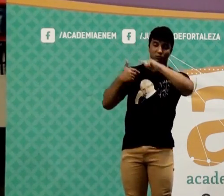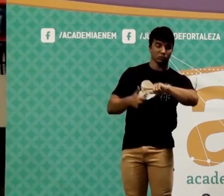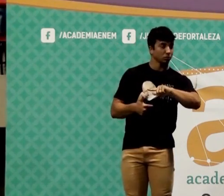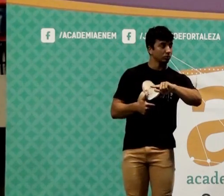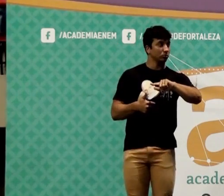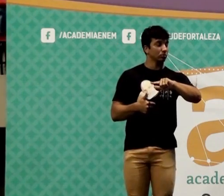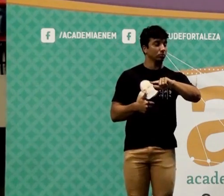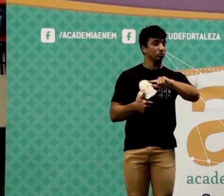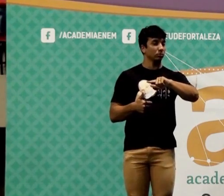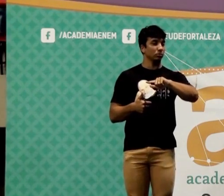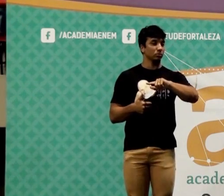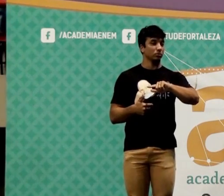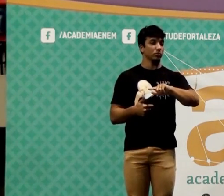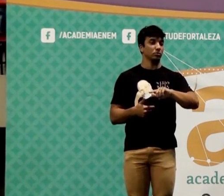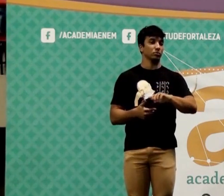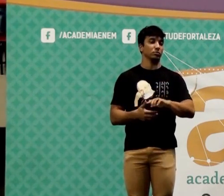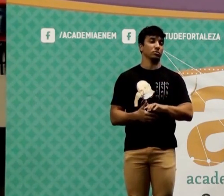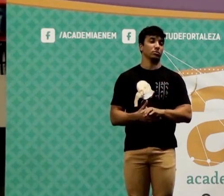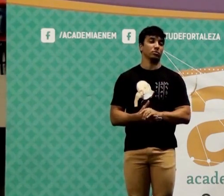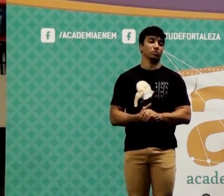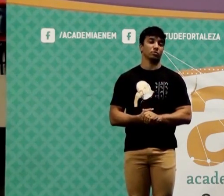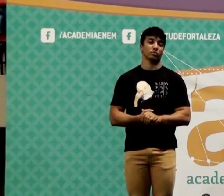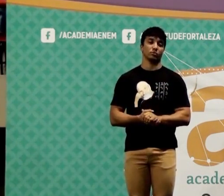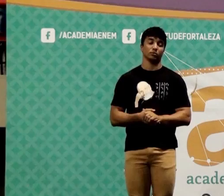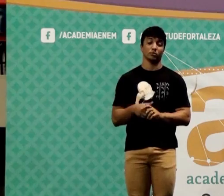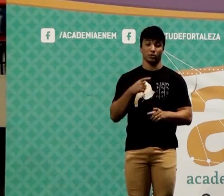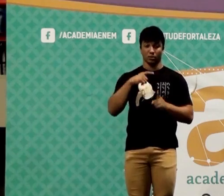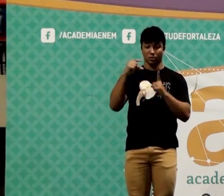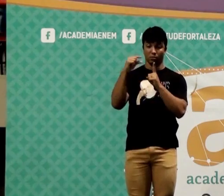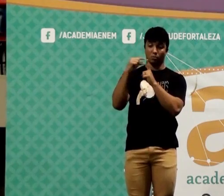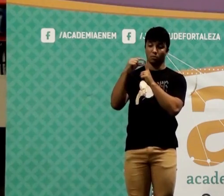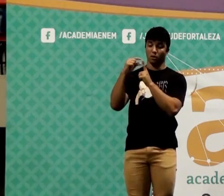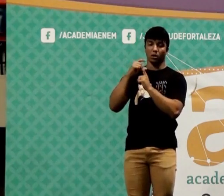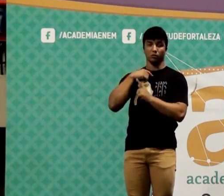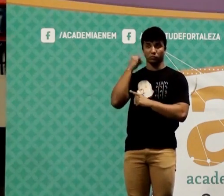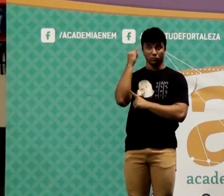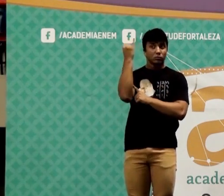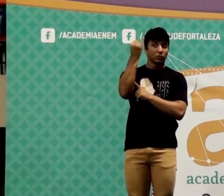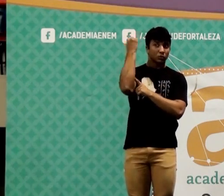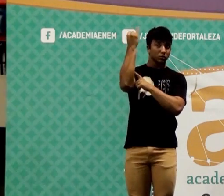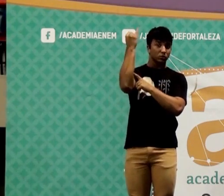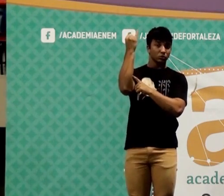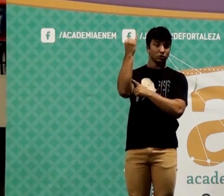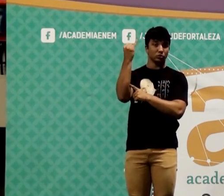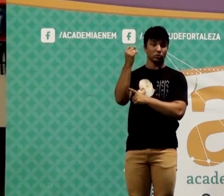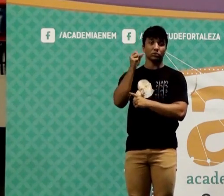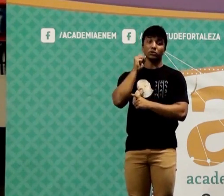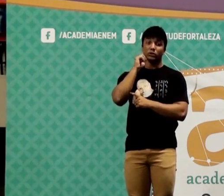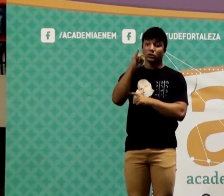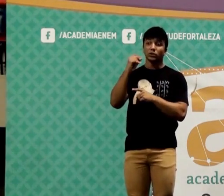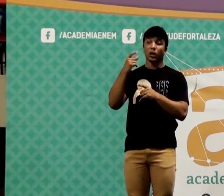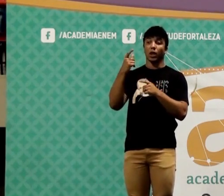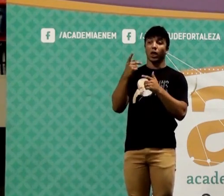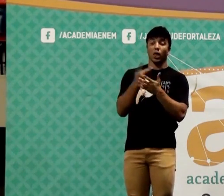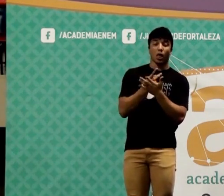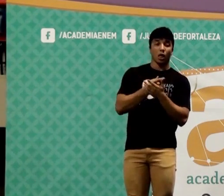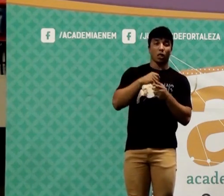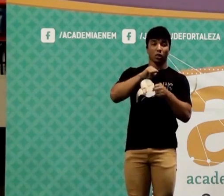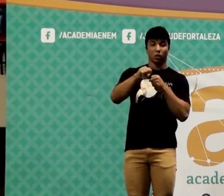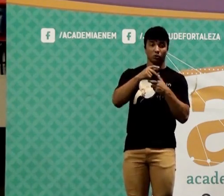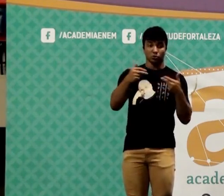mobilidade social? Que foi que eu disse para vocês, que o pobre crescia pobre, casava com a pobre, morria pobre. Tinha a chance de virar cavaleiro,